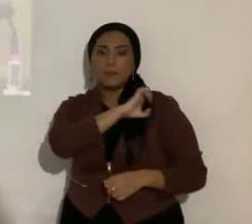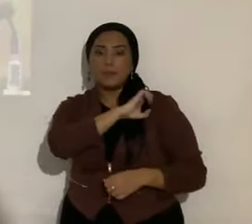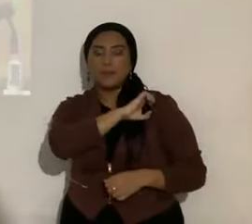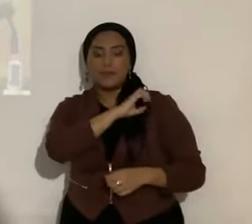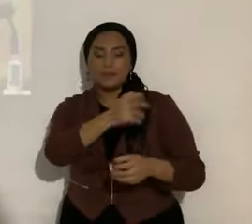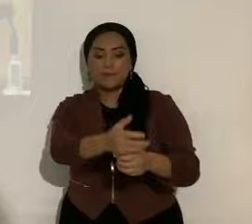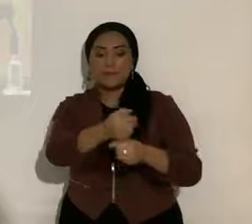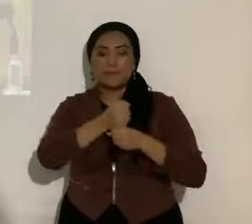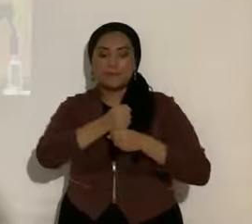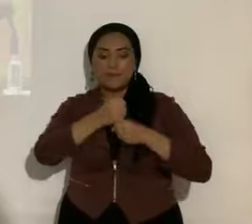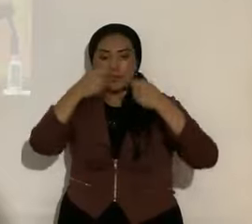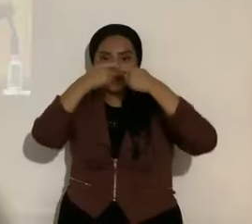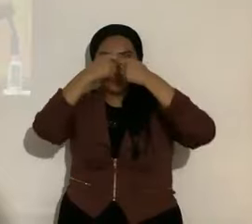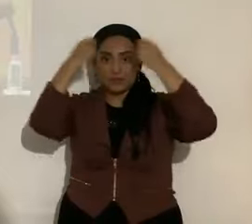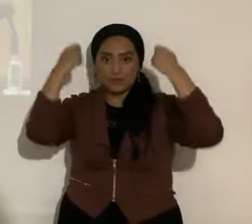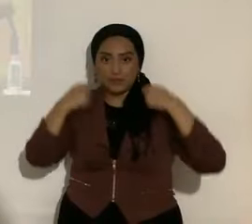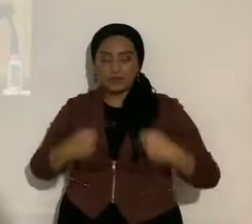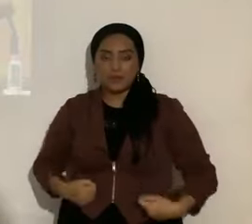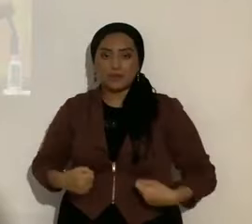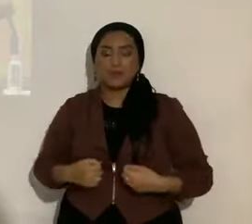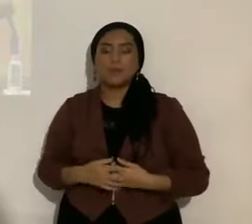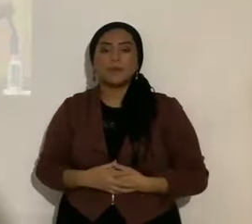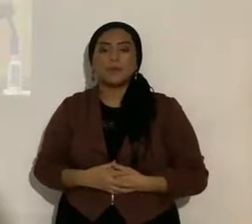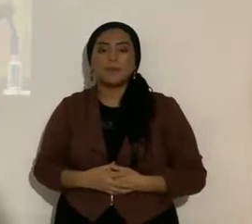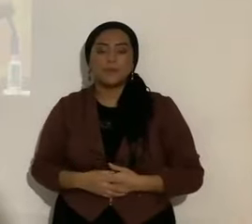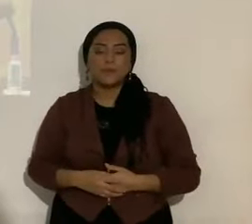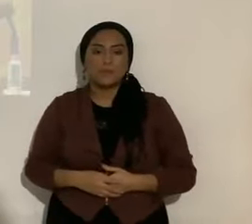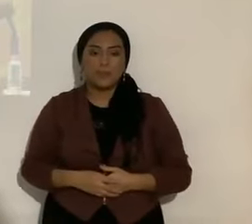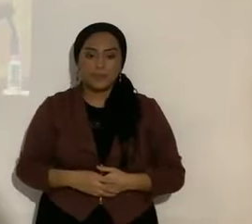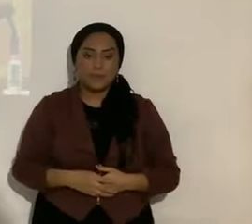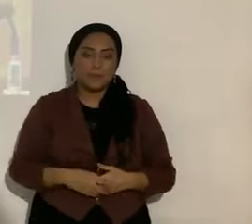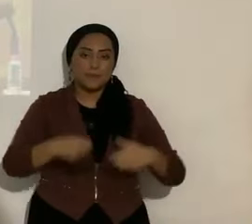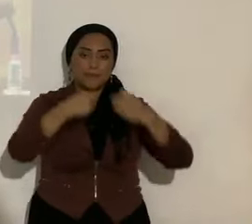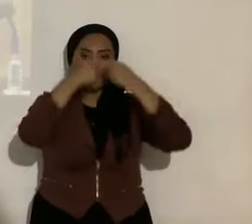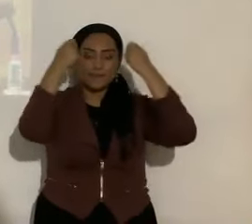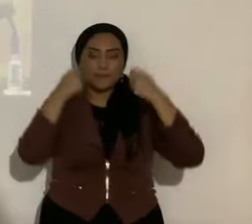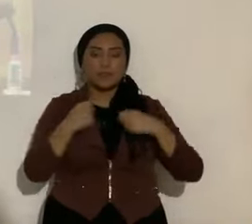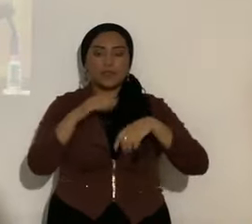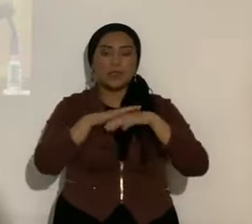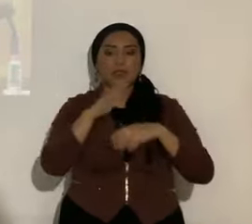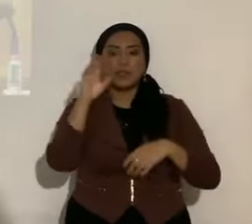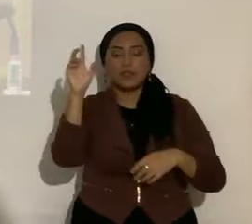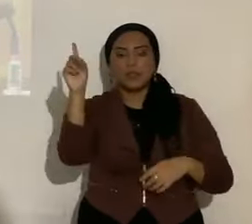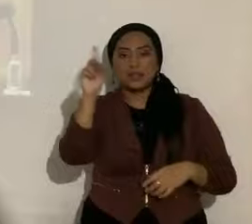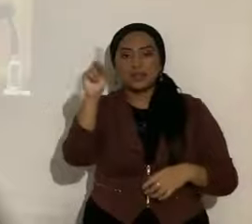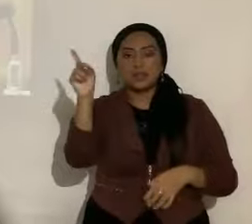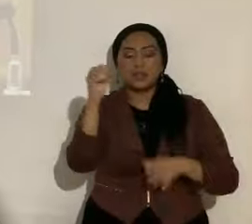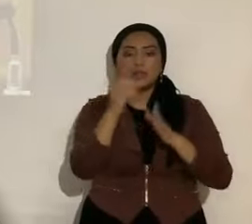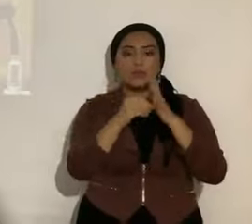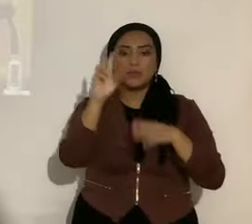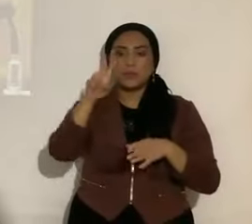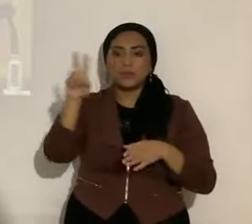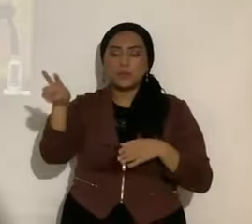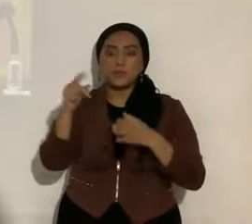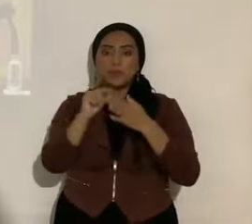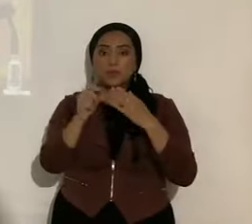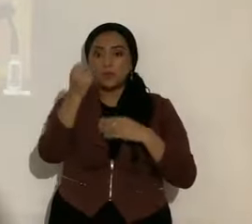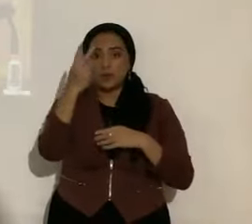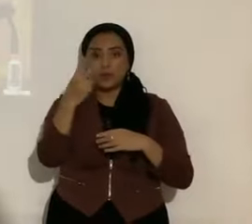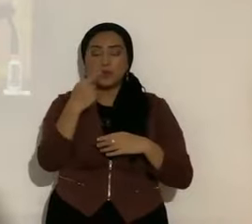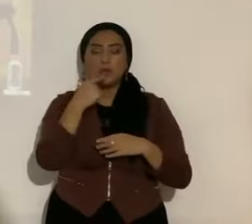talit, su manto, pero lo correcto es talit, ¿sí? En Deuteronomio, anoten la cita, 22:12,